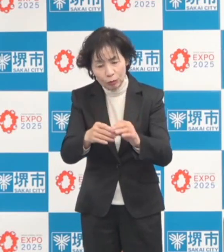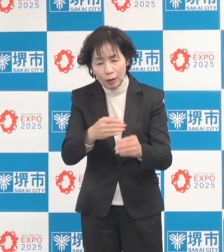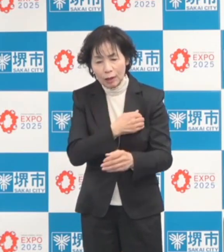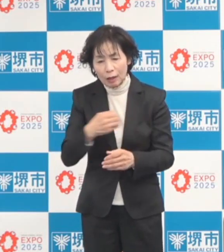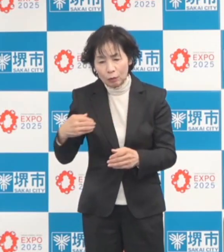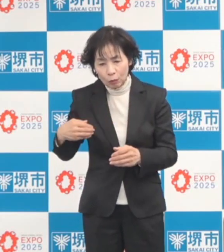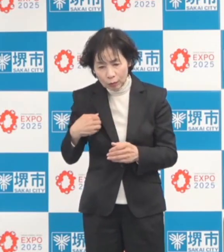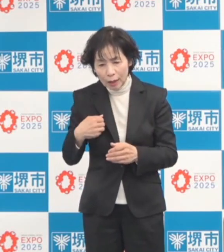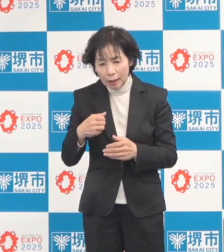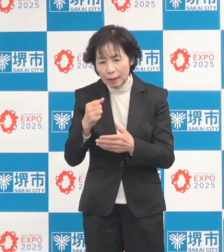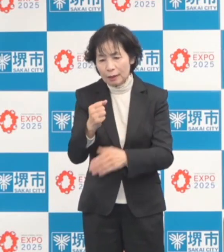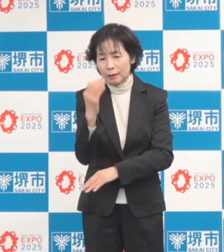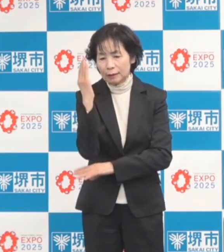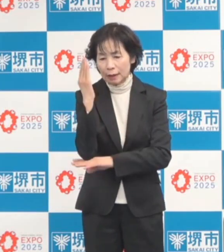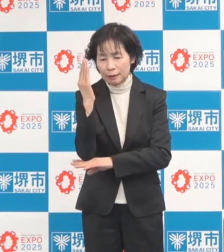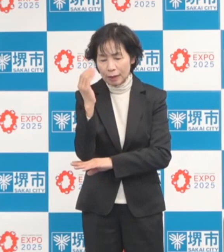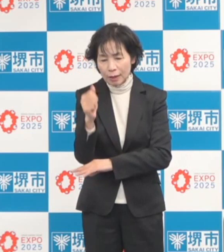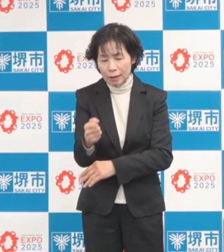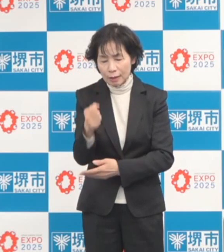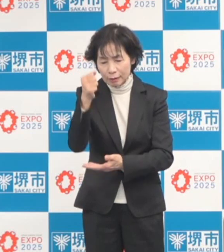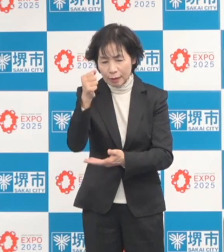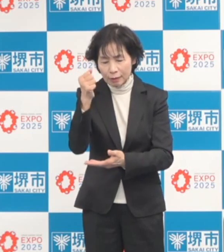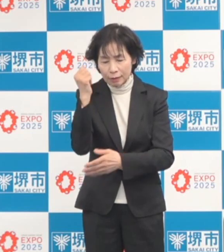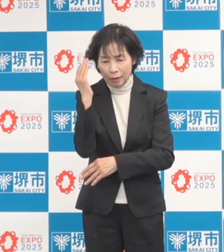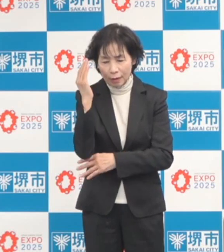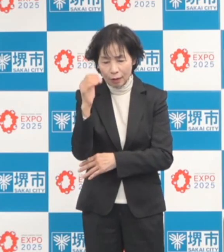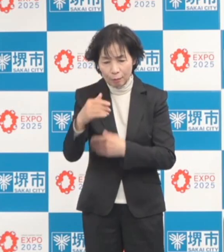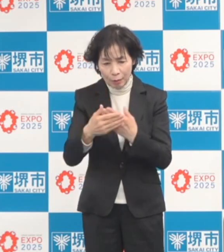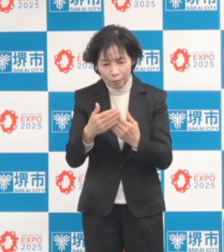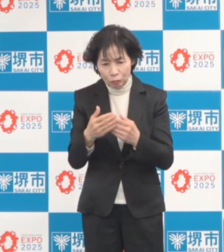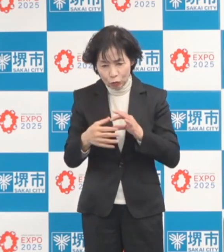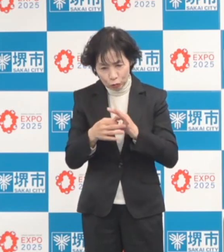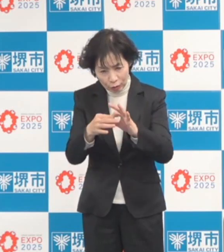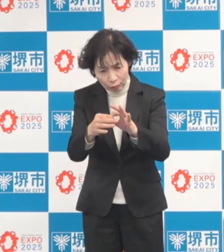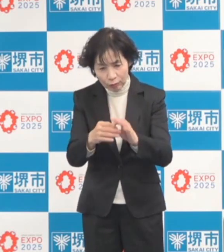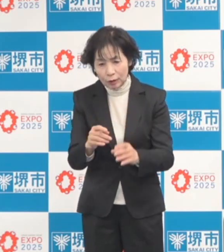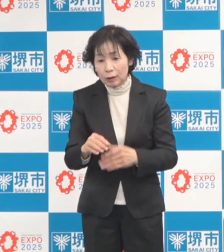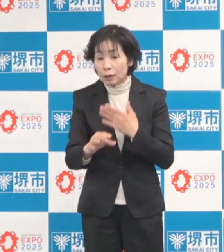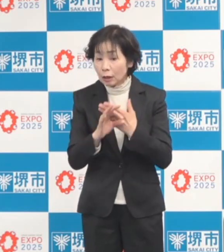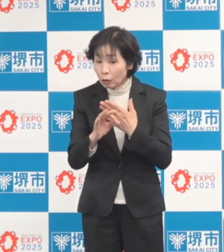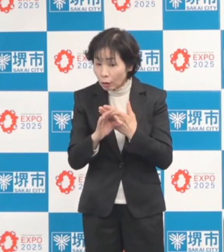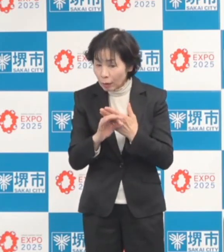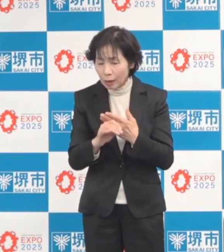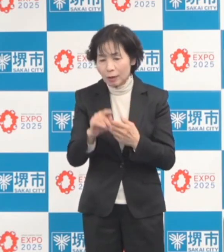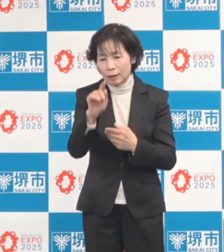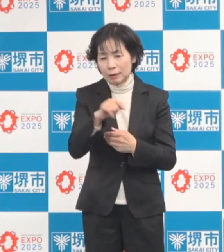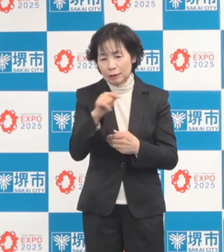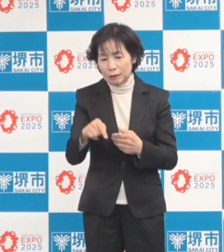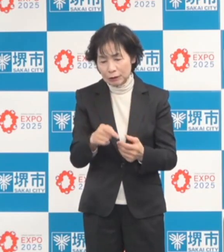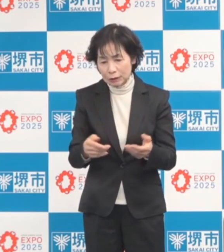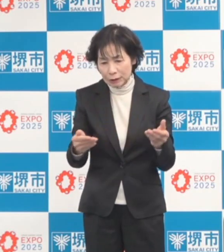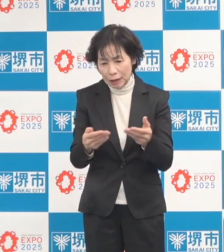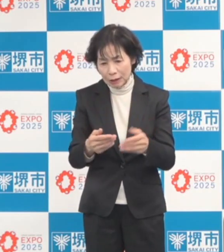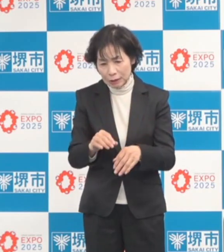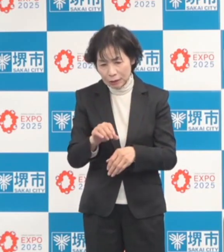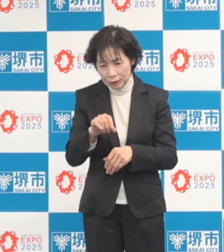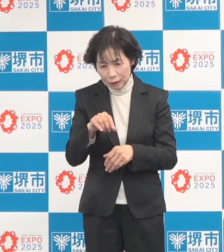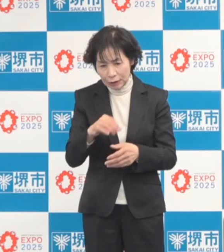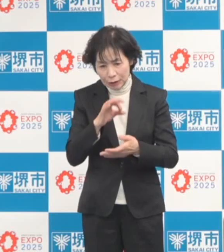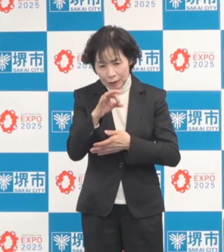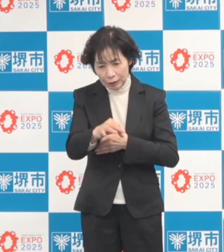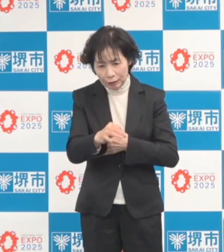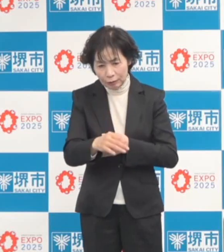財政運営を続けていく上で、例えば人件費においては定数管